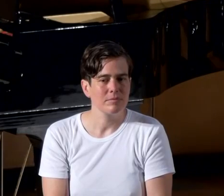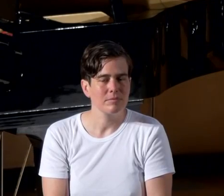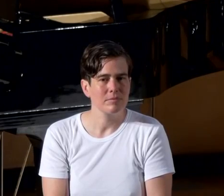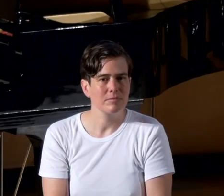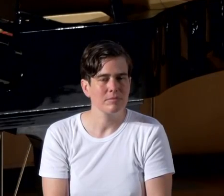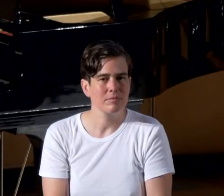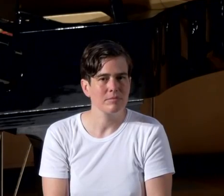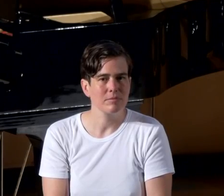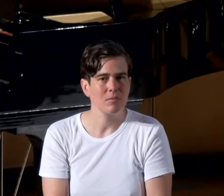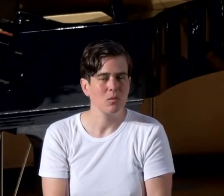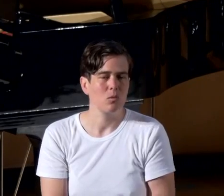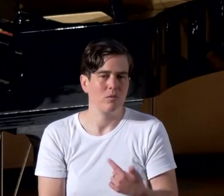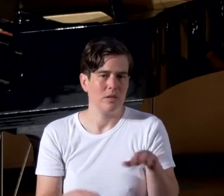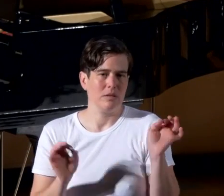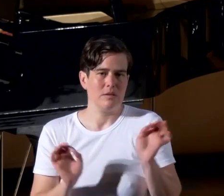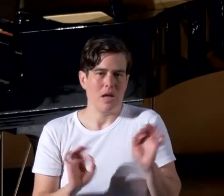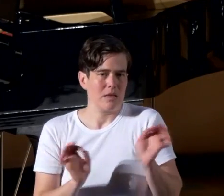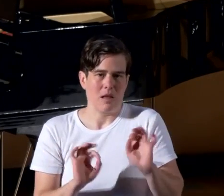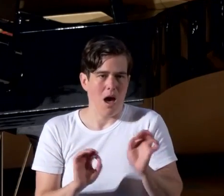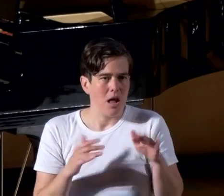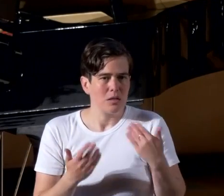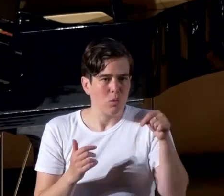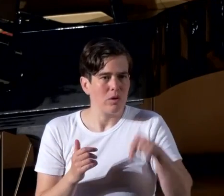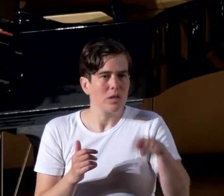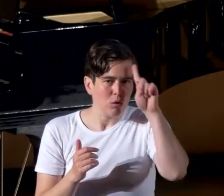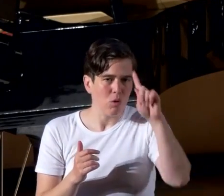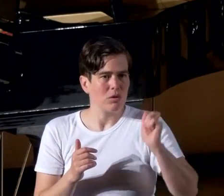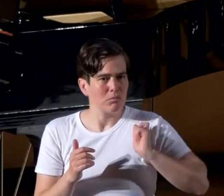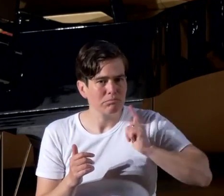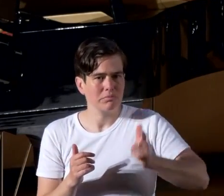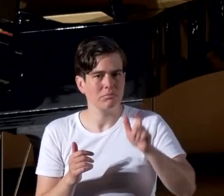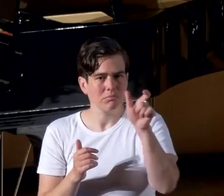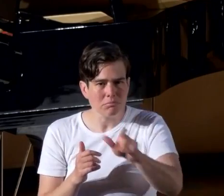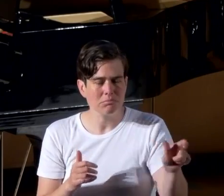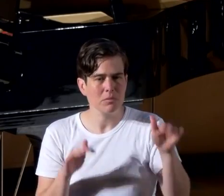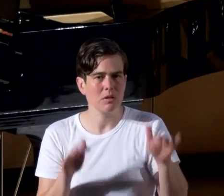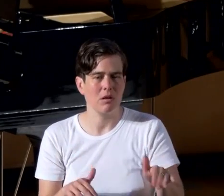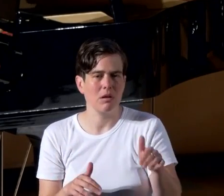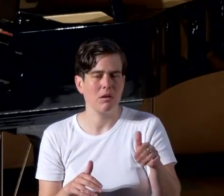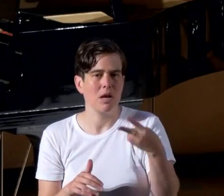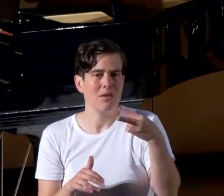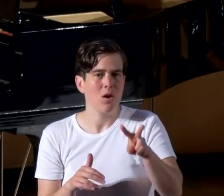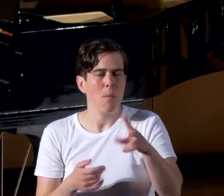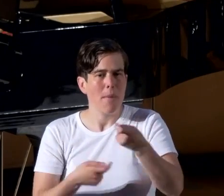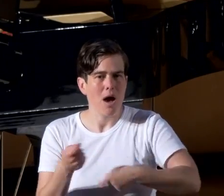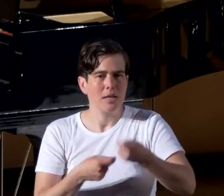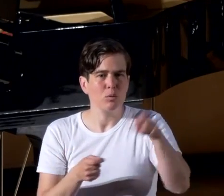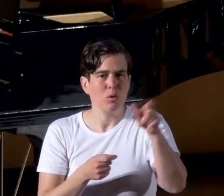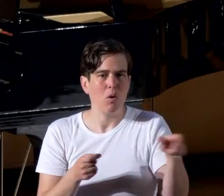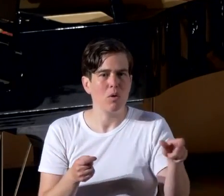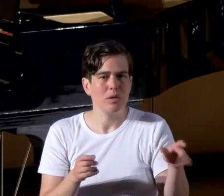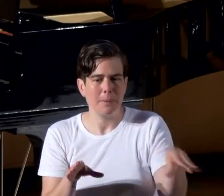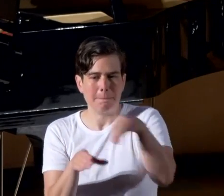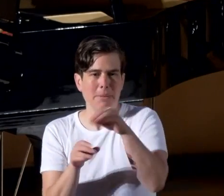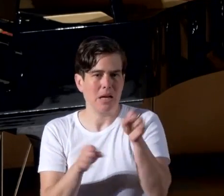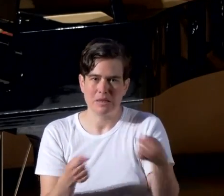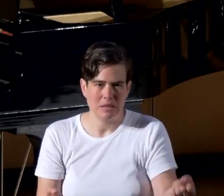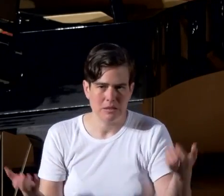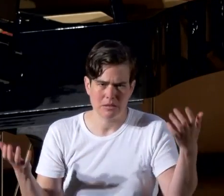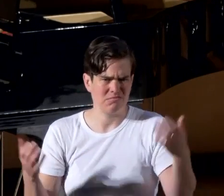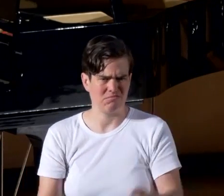Es ist schon skandalös, dass sich im wohlhabenden Deutschland Menschen von der HIV-Behandlung ausgeschlossen sind. Ja,